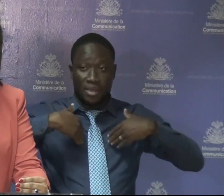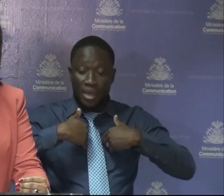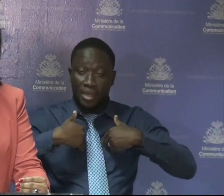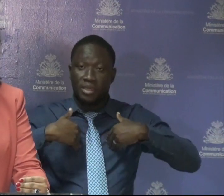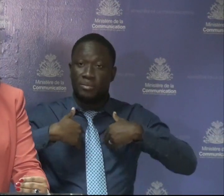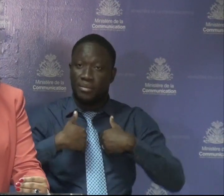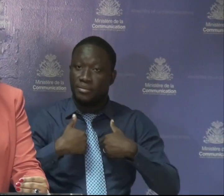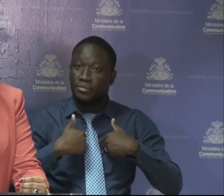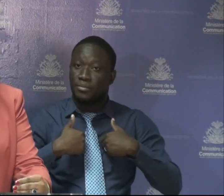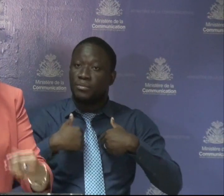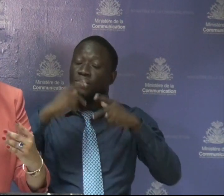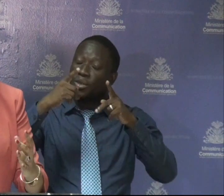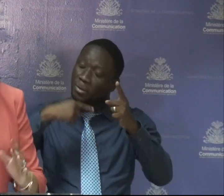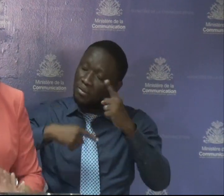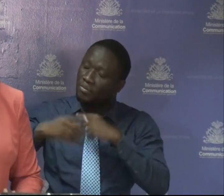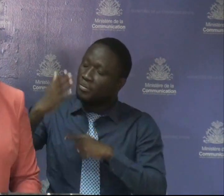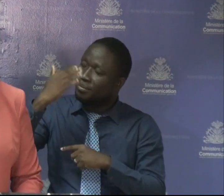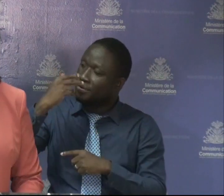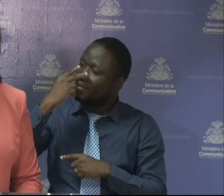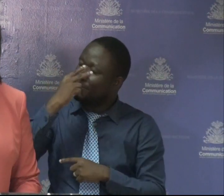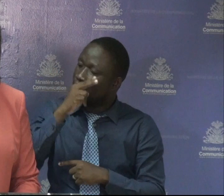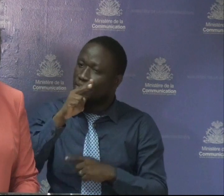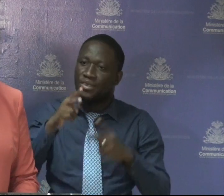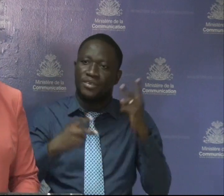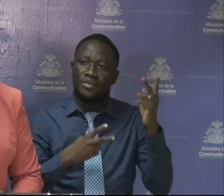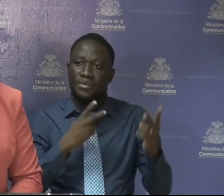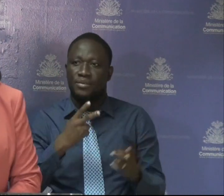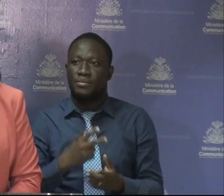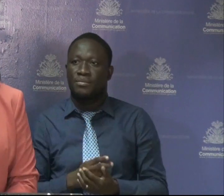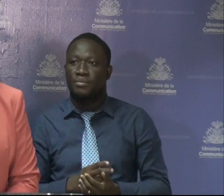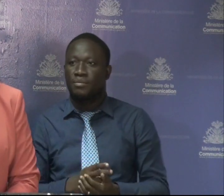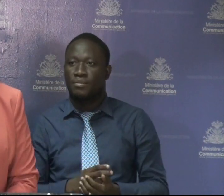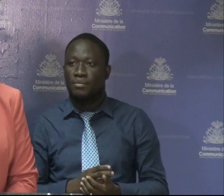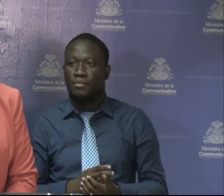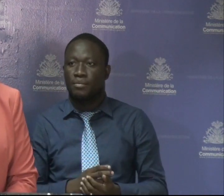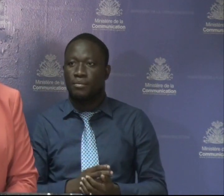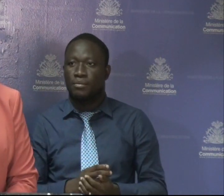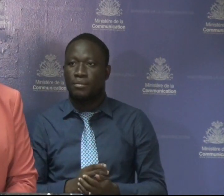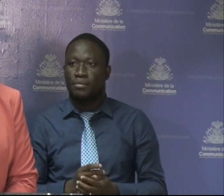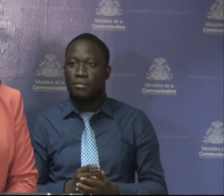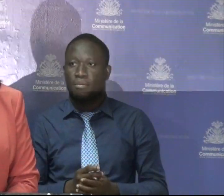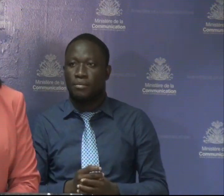maintenant, à ce moment-là, que les gens puissent venir et visiter ces îlots.